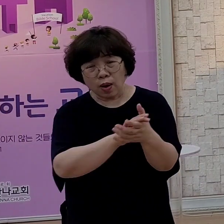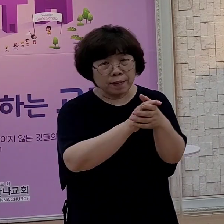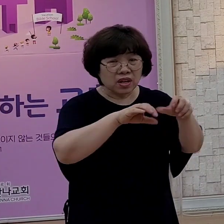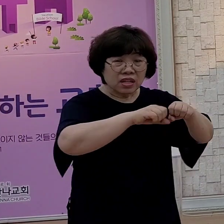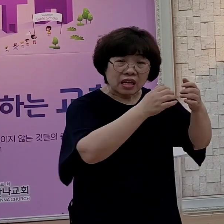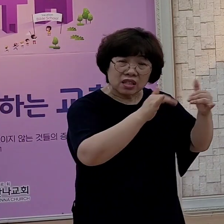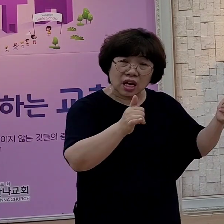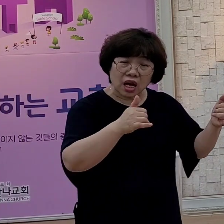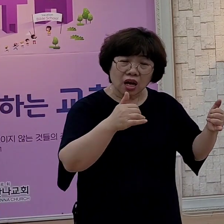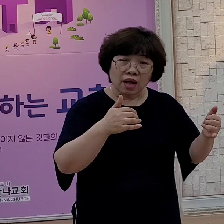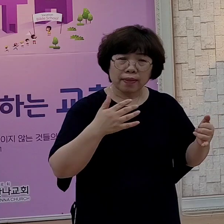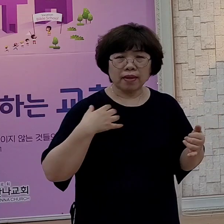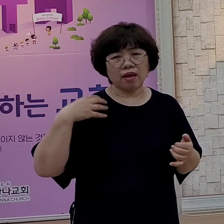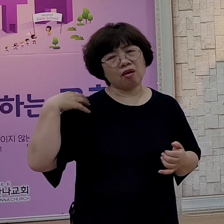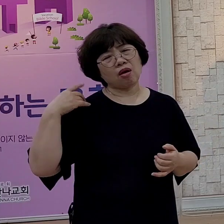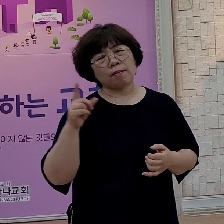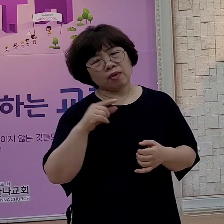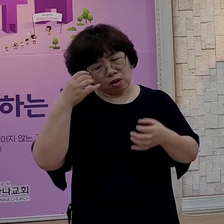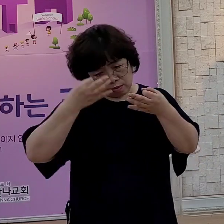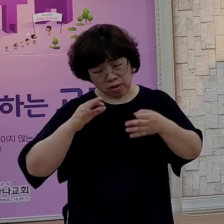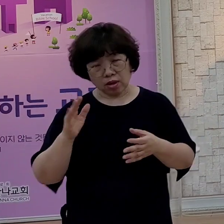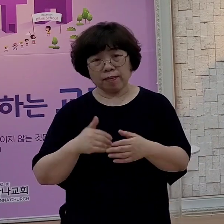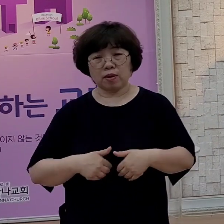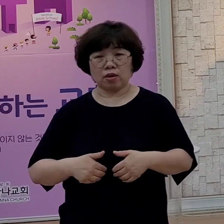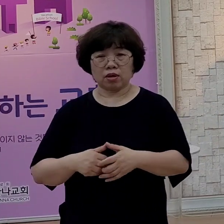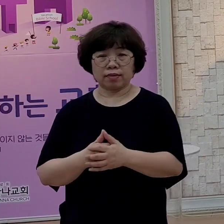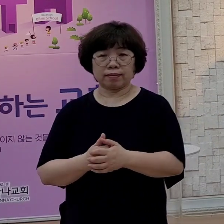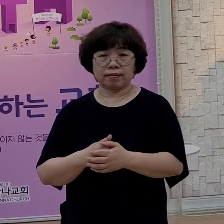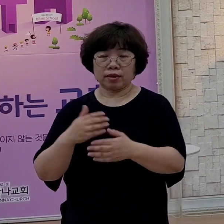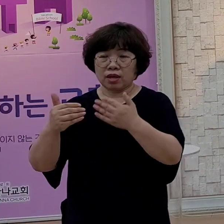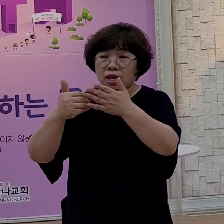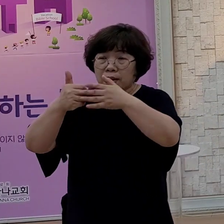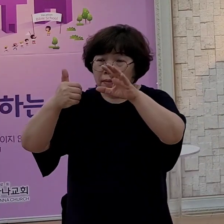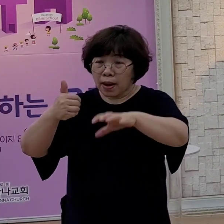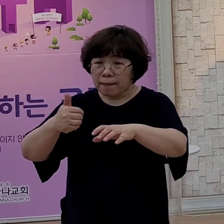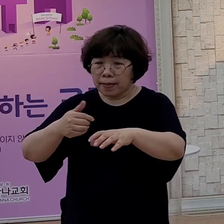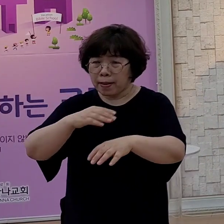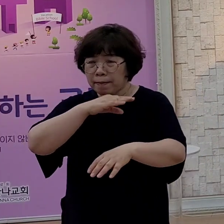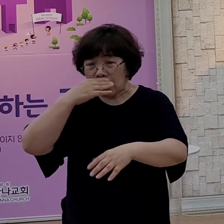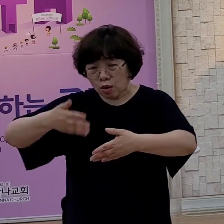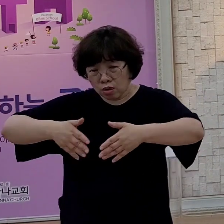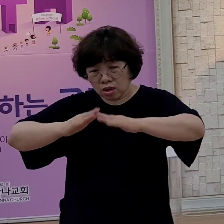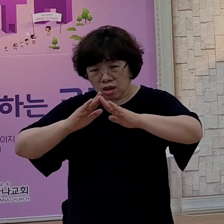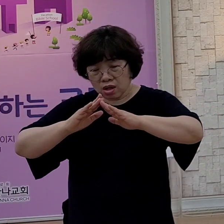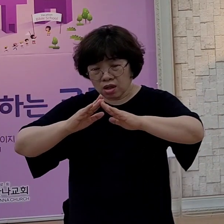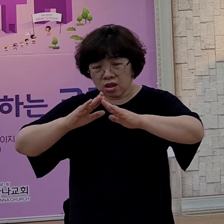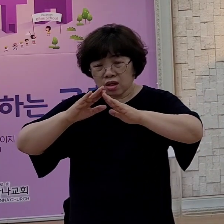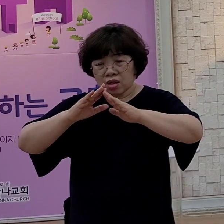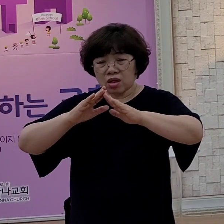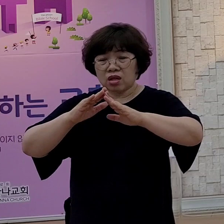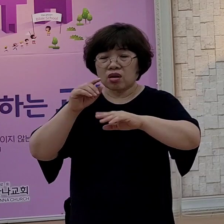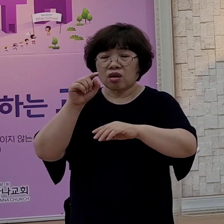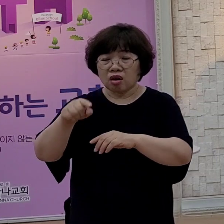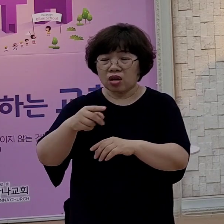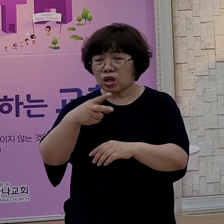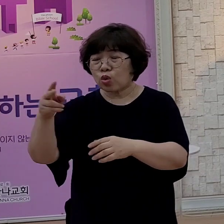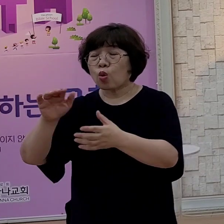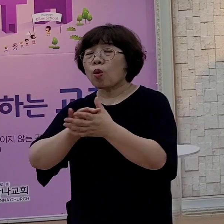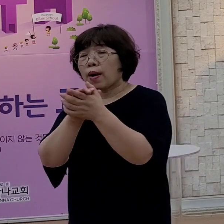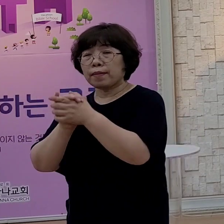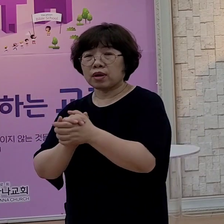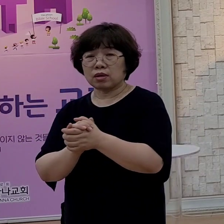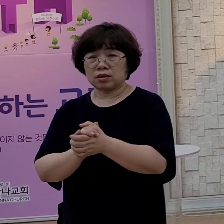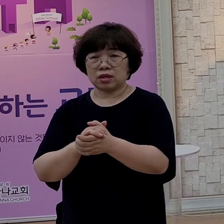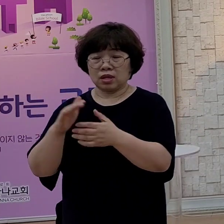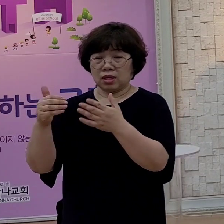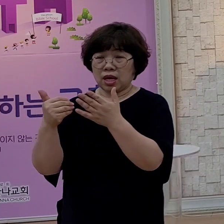여러분, 화평은 무엇보다도 하나님 앞에 바로 서게 하는 게 화평이에요. 제가